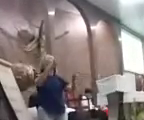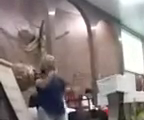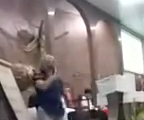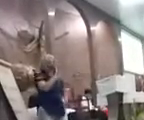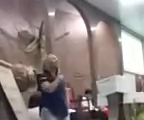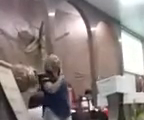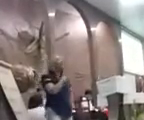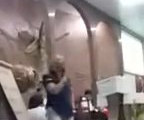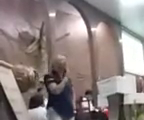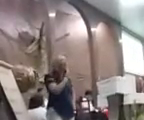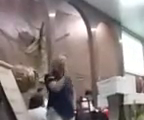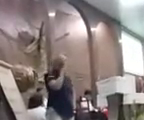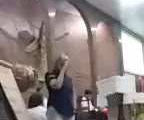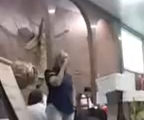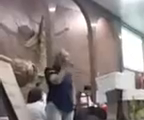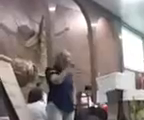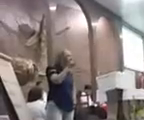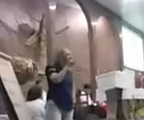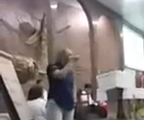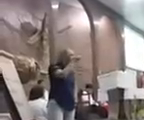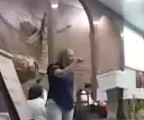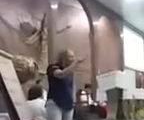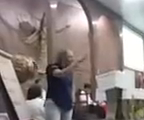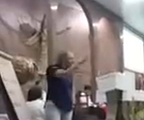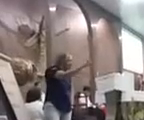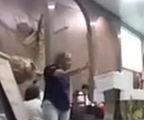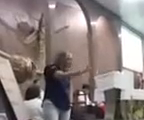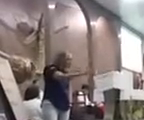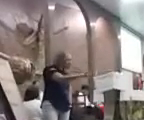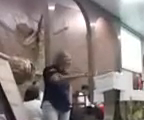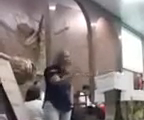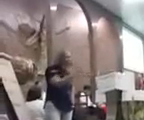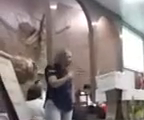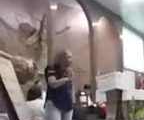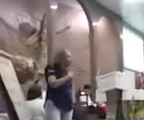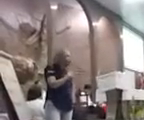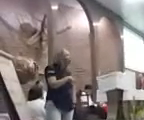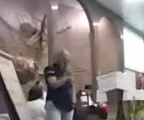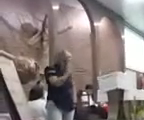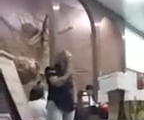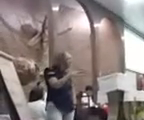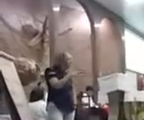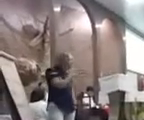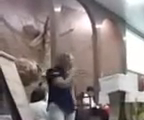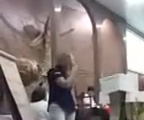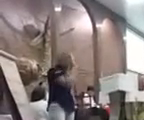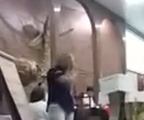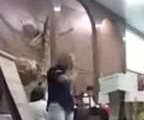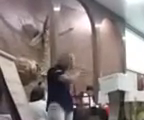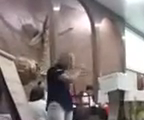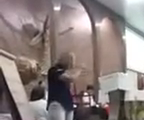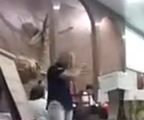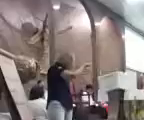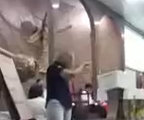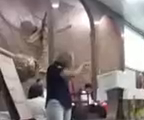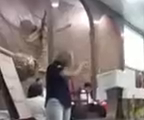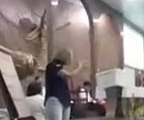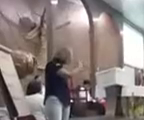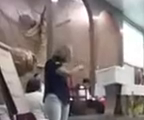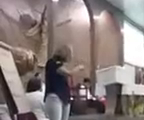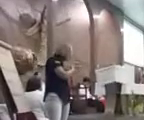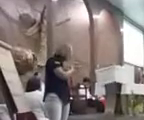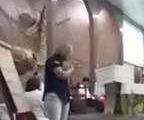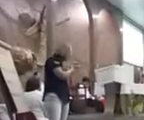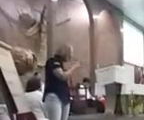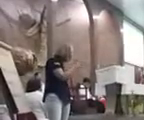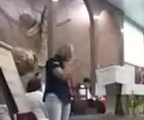mais precisam de misericórdia, mais precisam de misericórdia na missa.